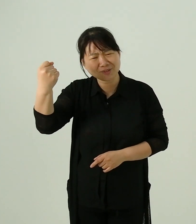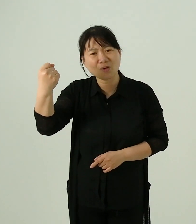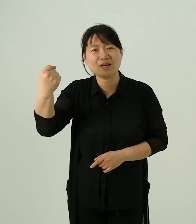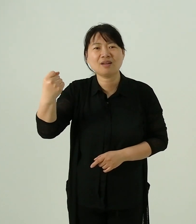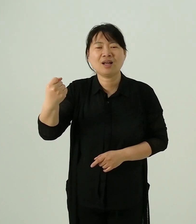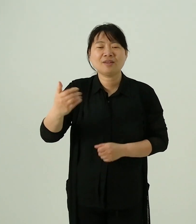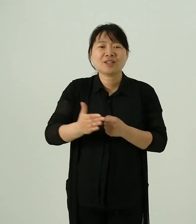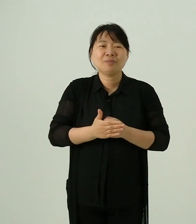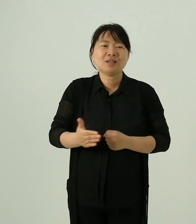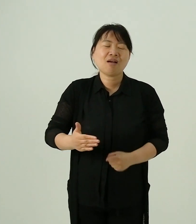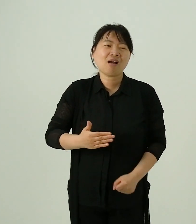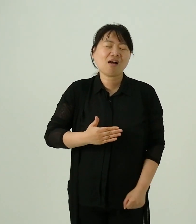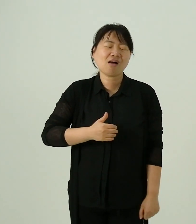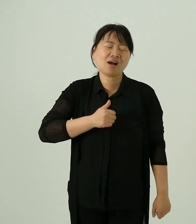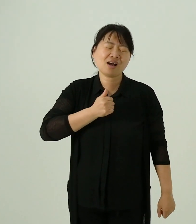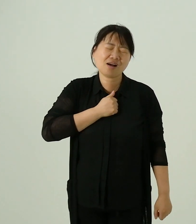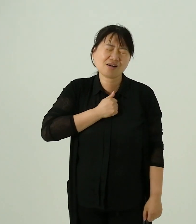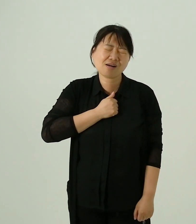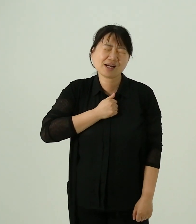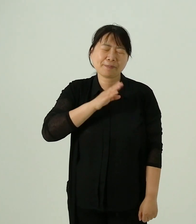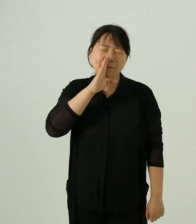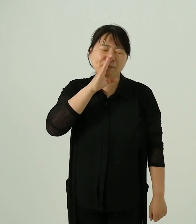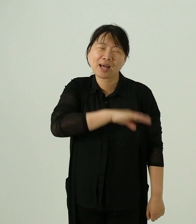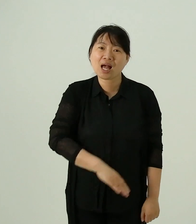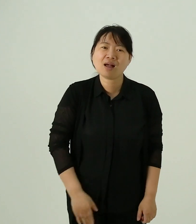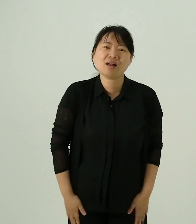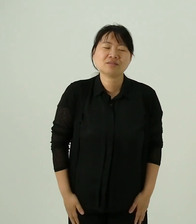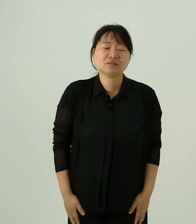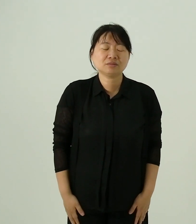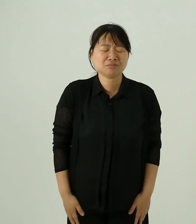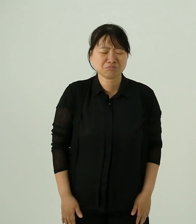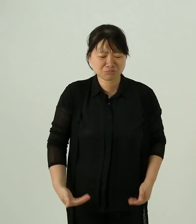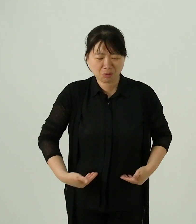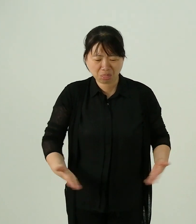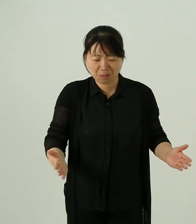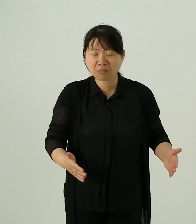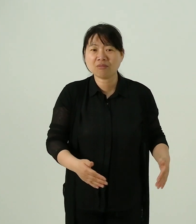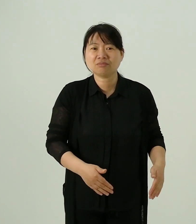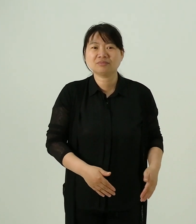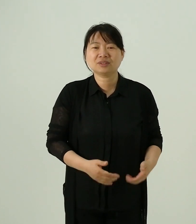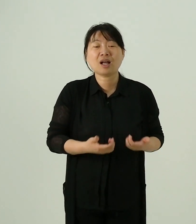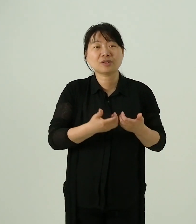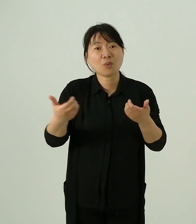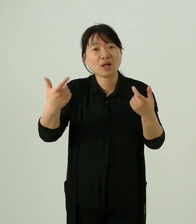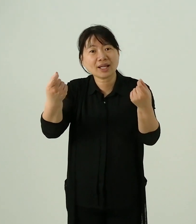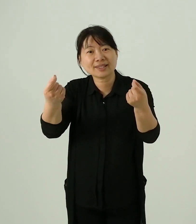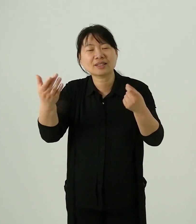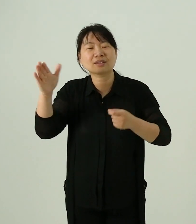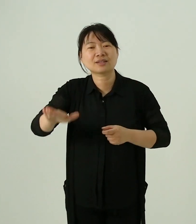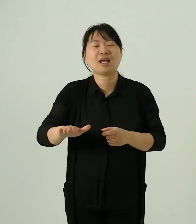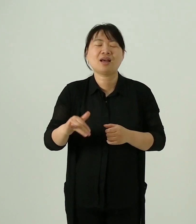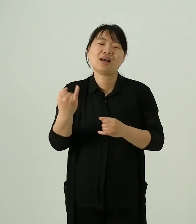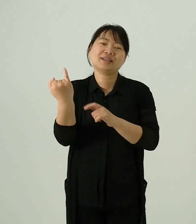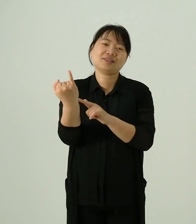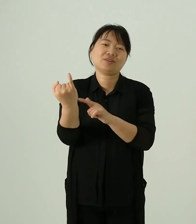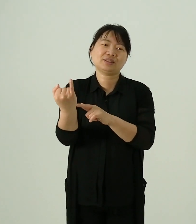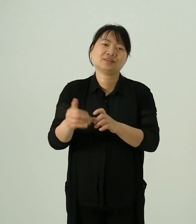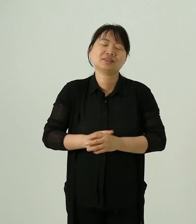너무 자존심이 뭉개져서 에이 안 해주면 마쇼 그리고 떠날 법한데 이